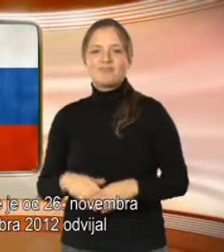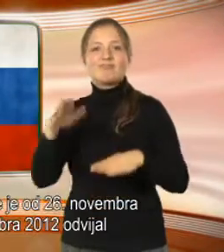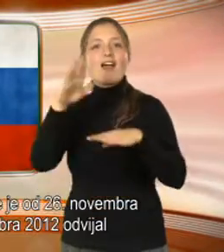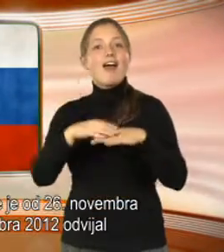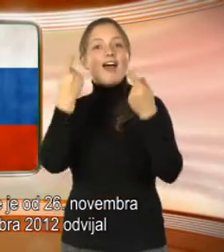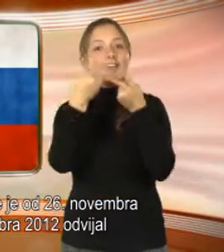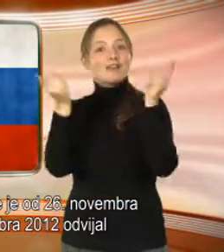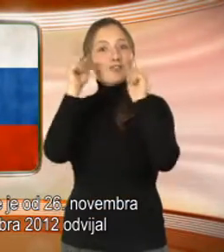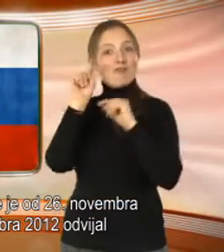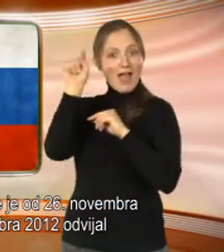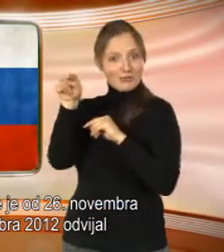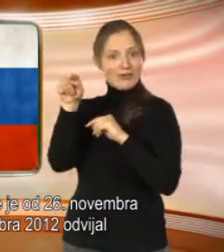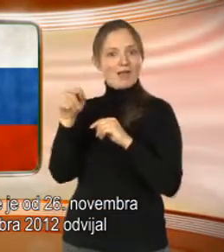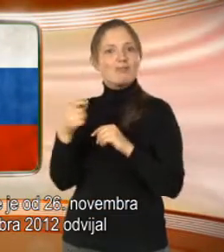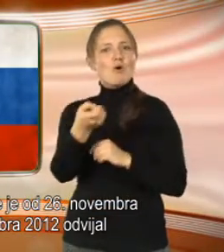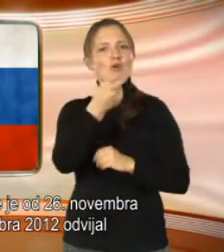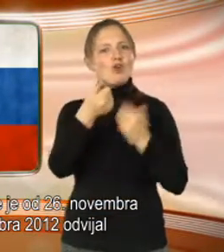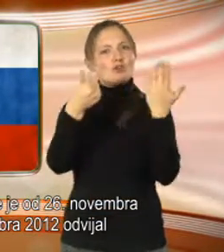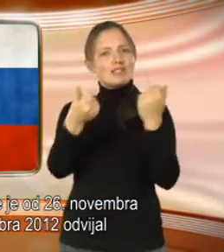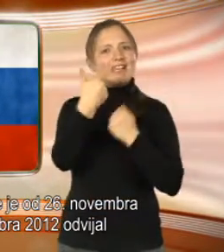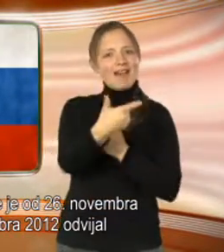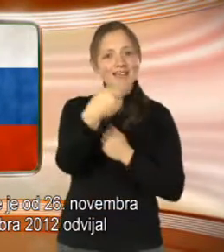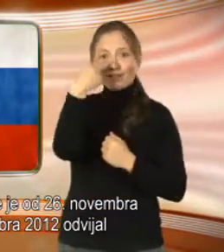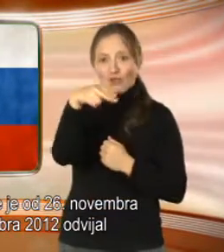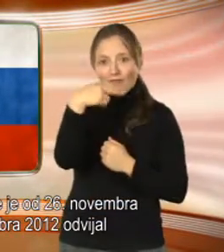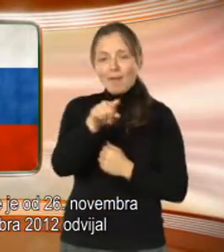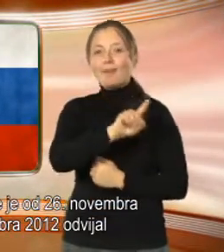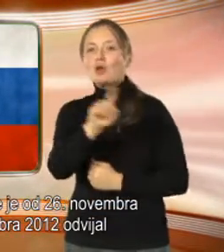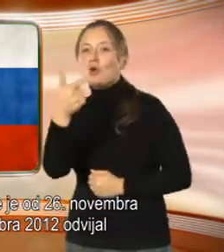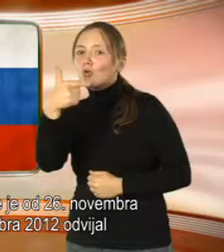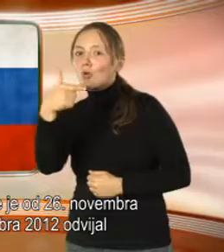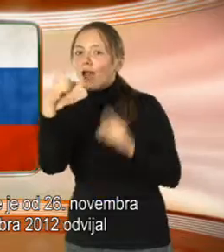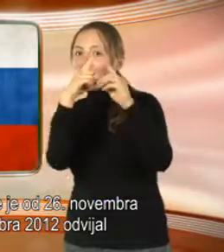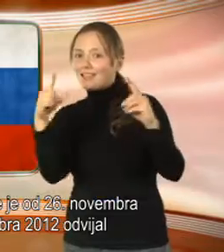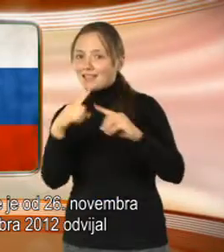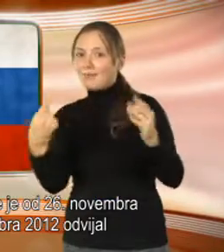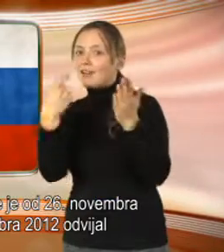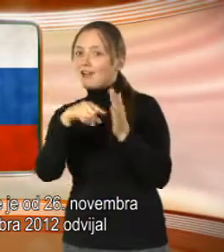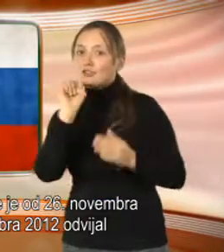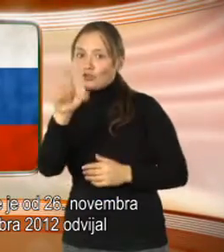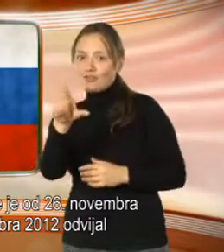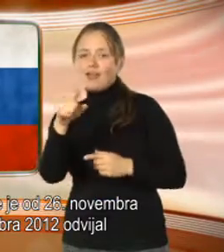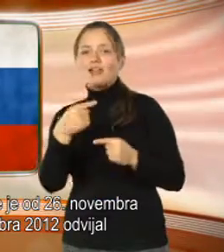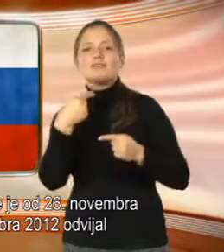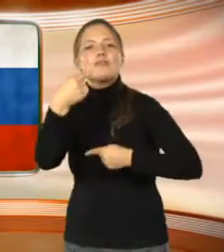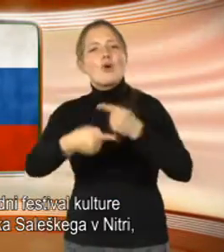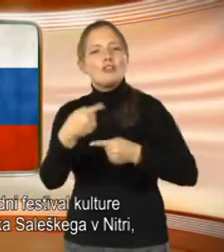Na Slovaškem se je od 26. novembra do 2. decembra 2012 odvijal 6. mednarodni